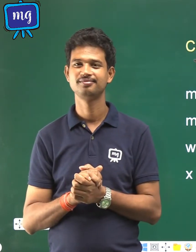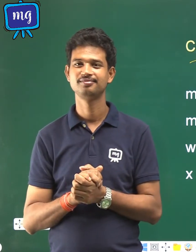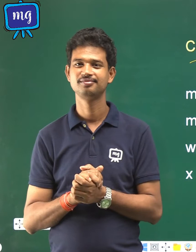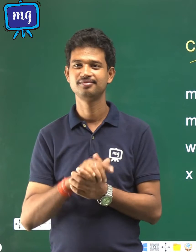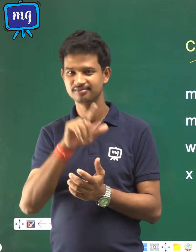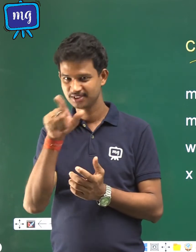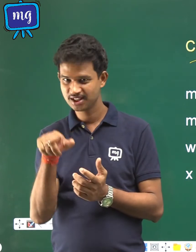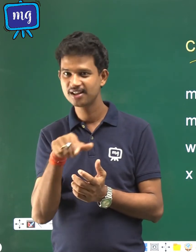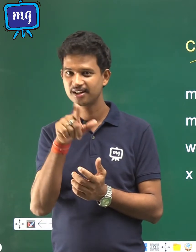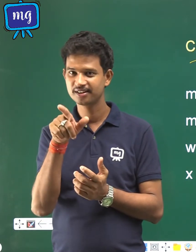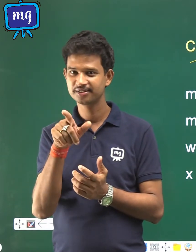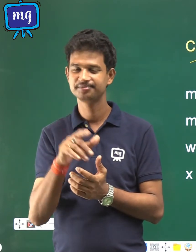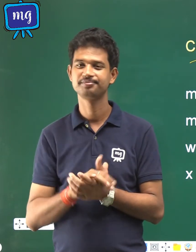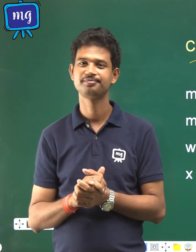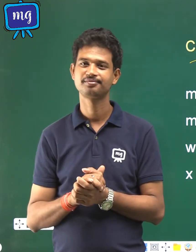सर्कल